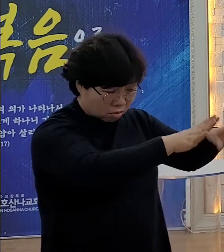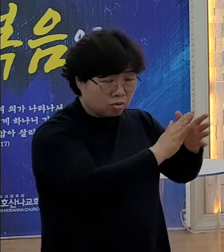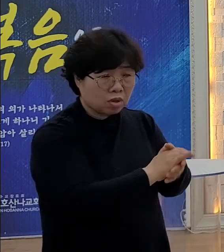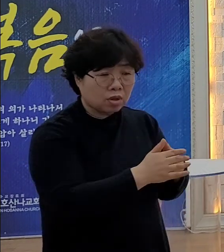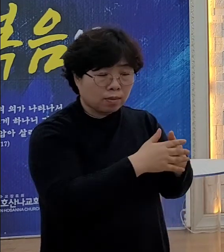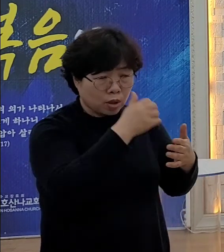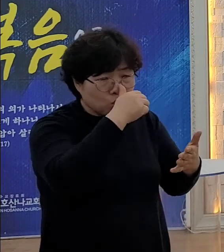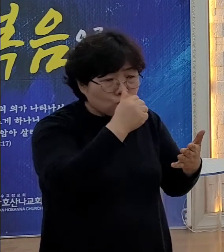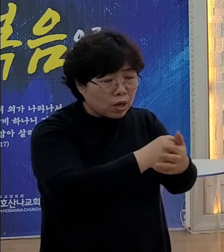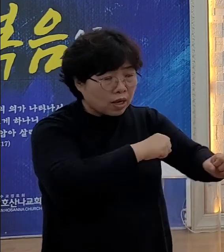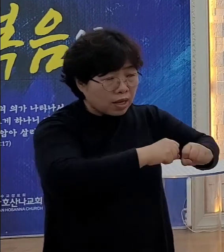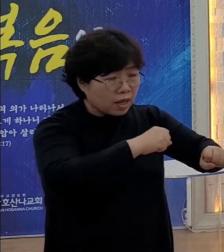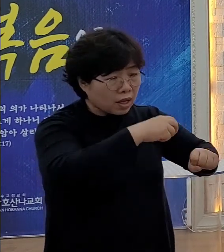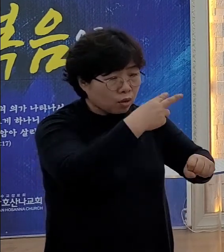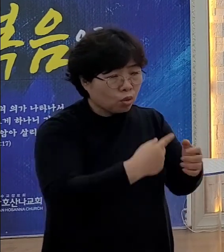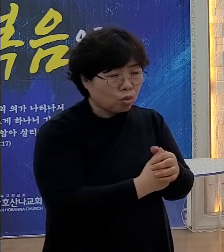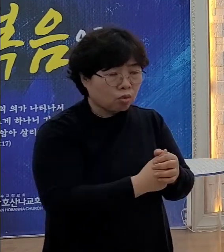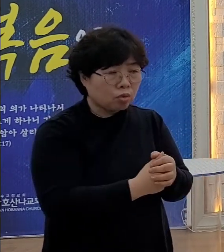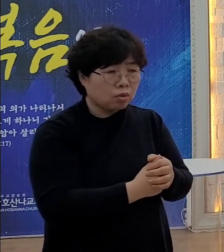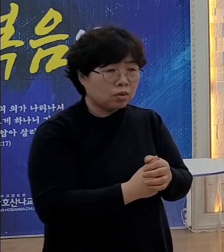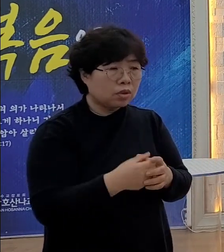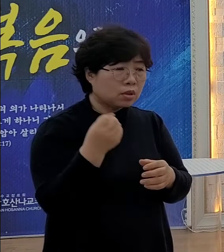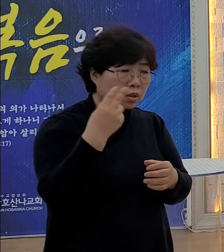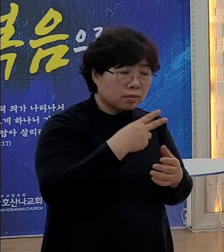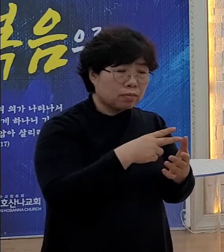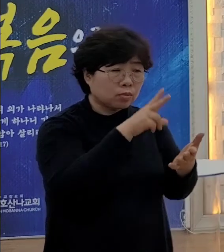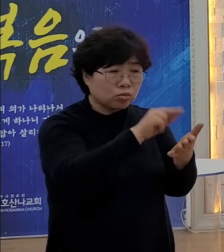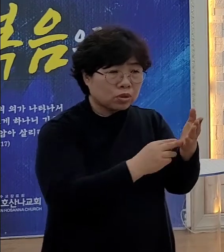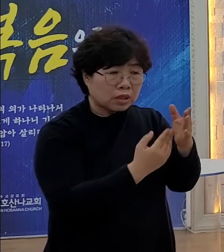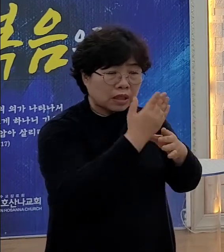지어도 뭘 해도 갑자기 막 죽거나 문제가 안